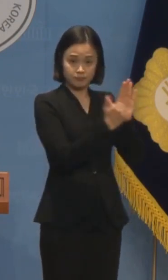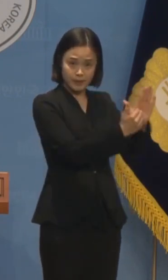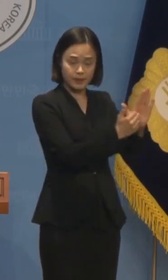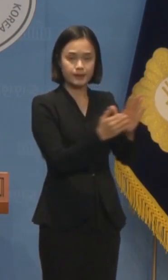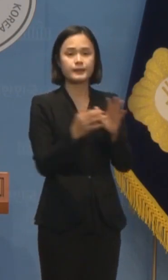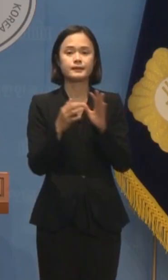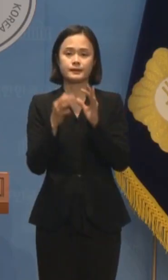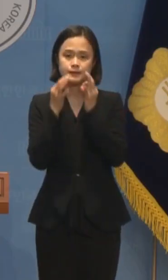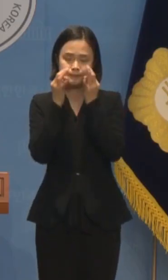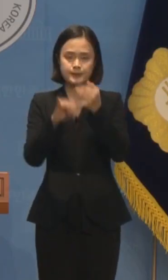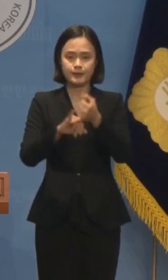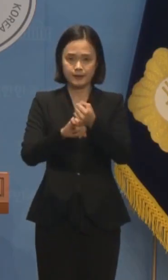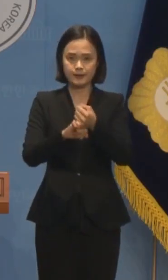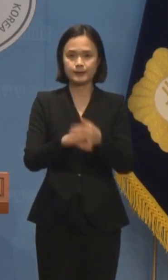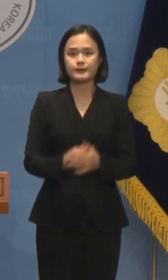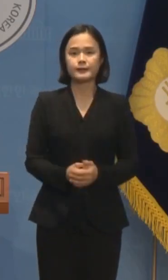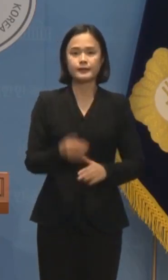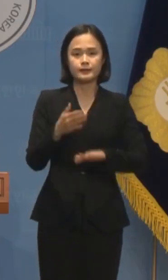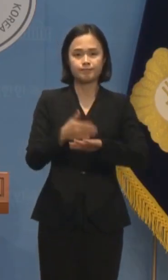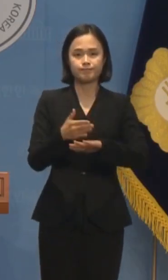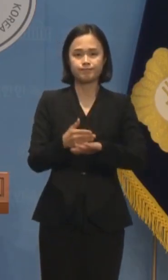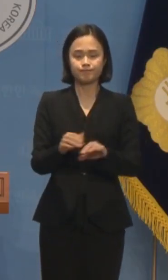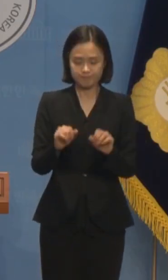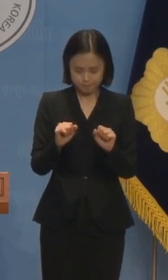막아내겠습니다. 네, 감사합니다.